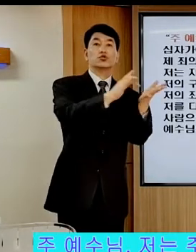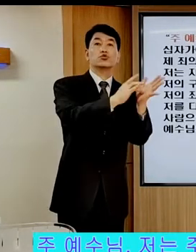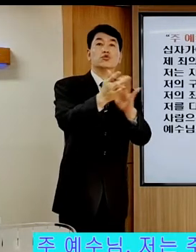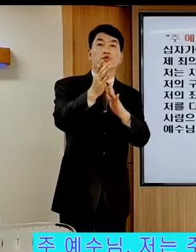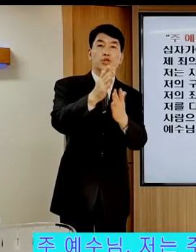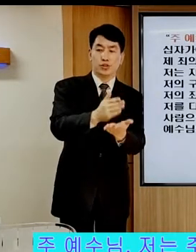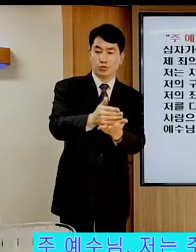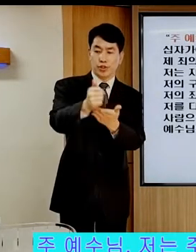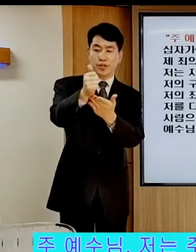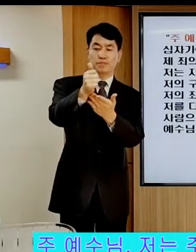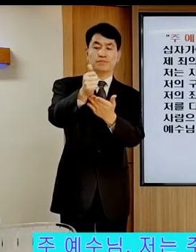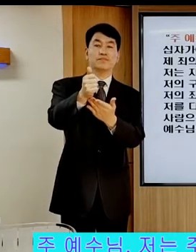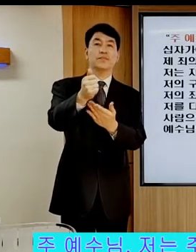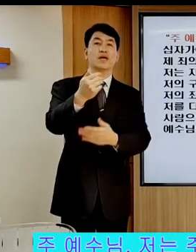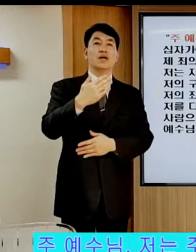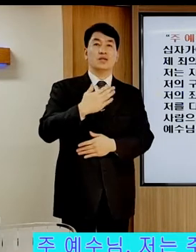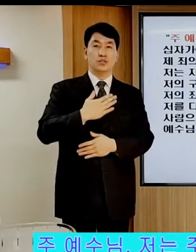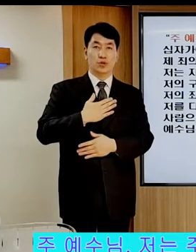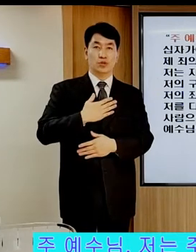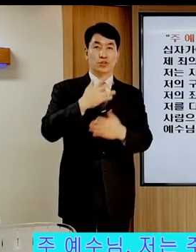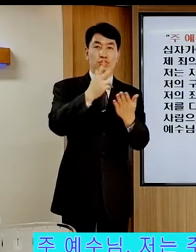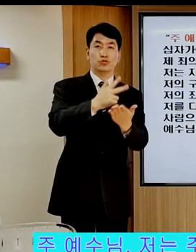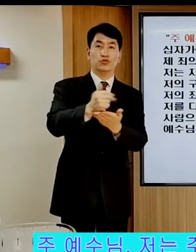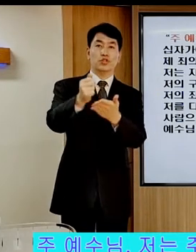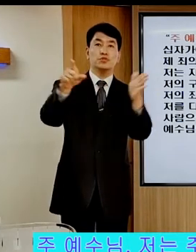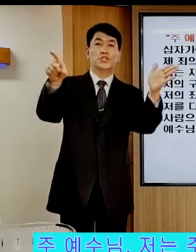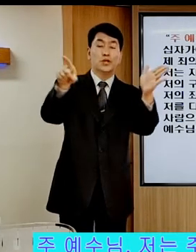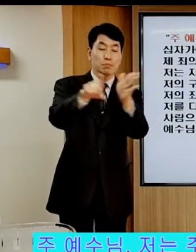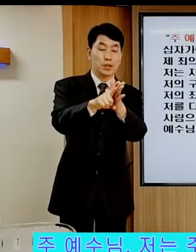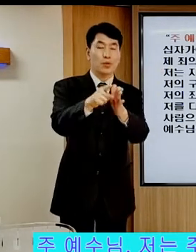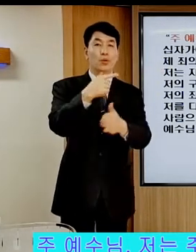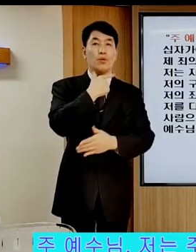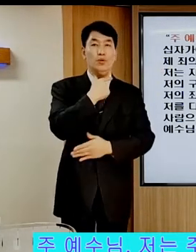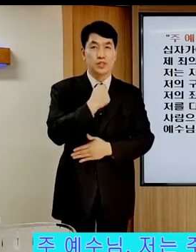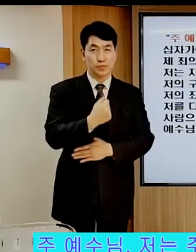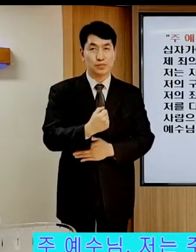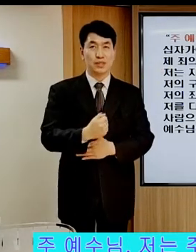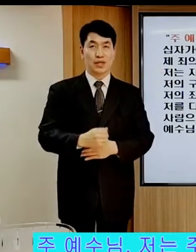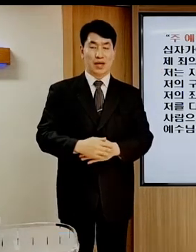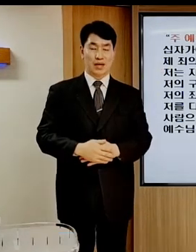주 예수님, 저는 주님을 믿고 싶습니다.